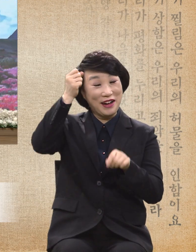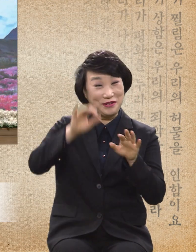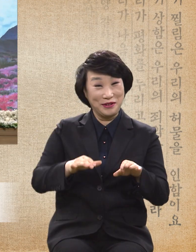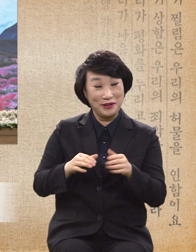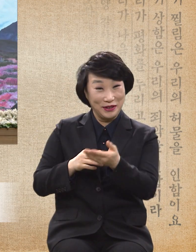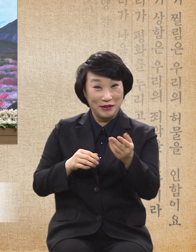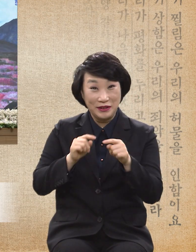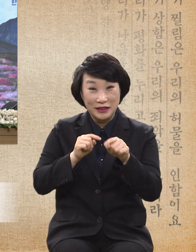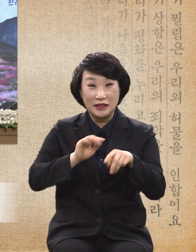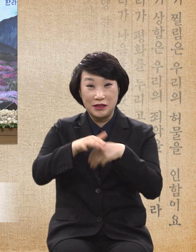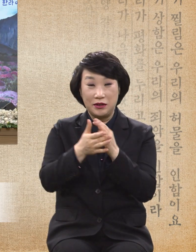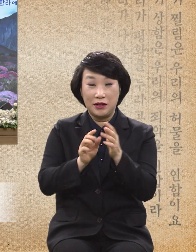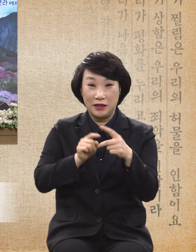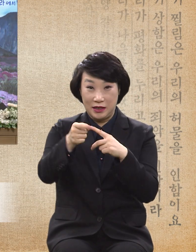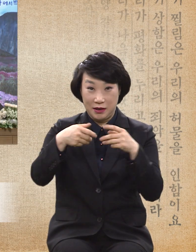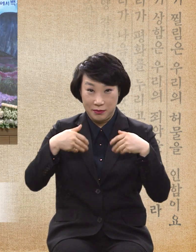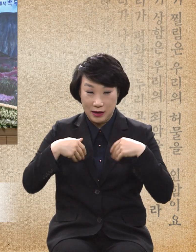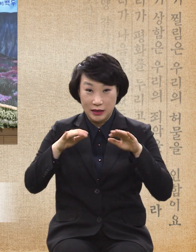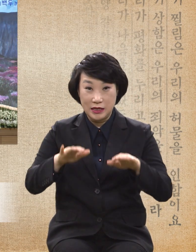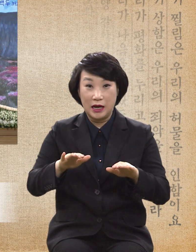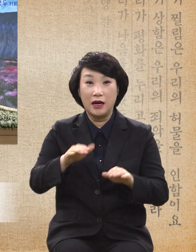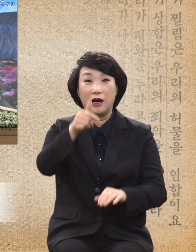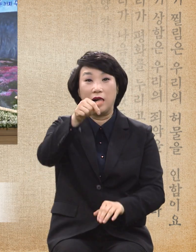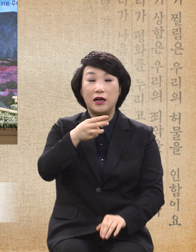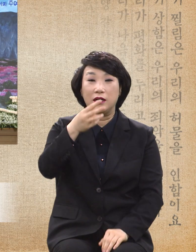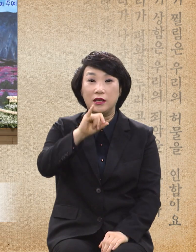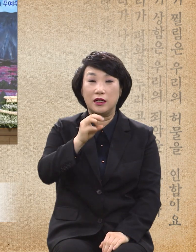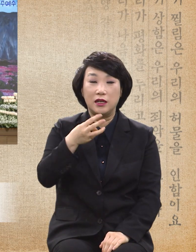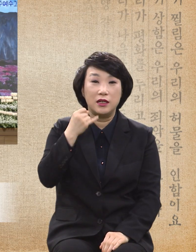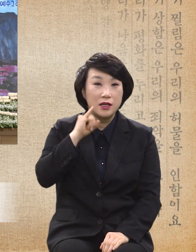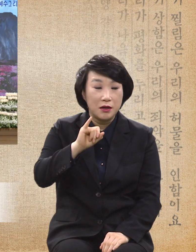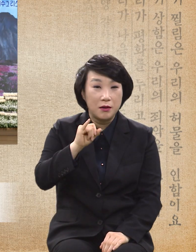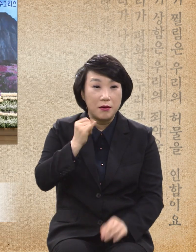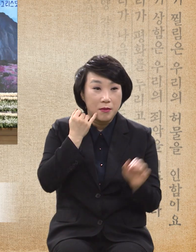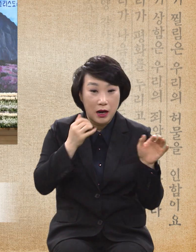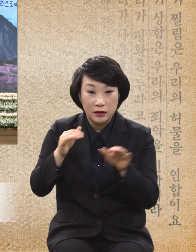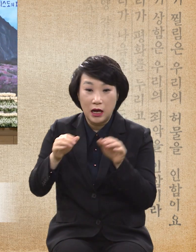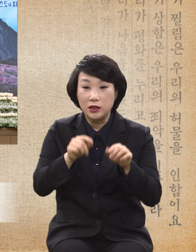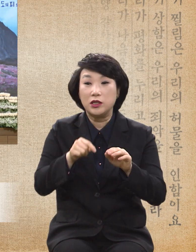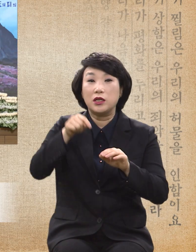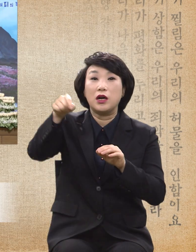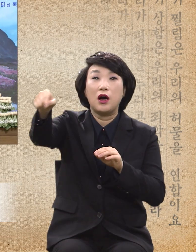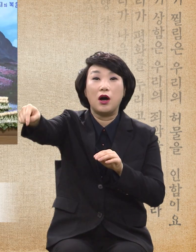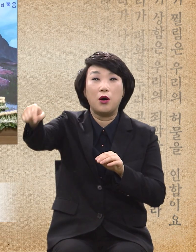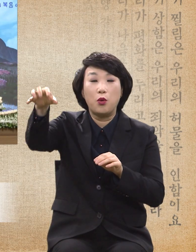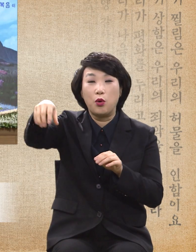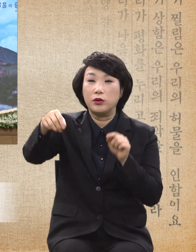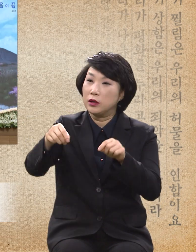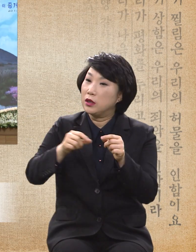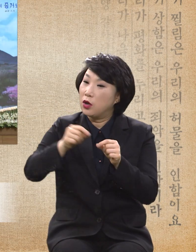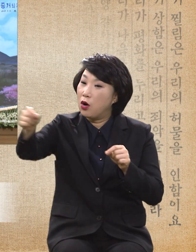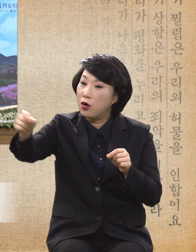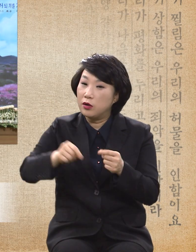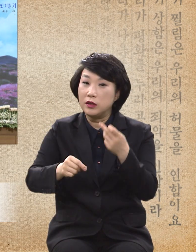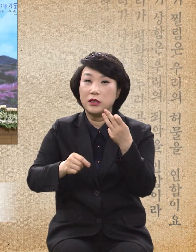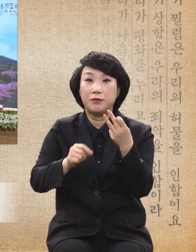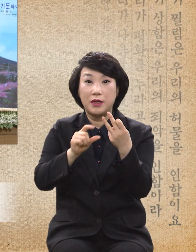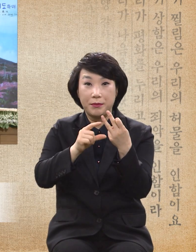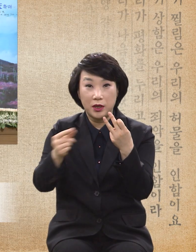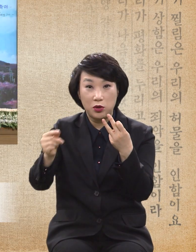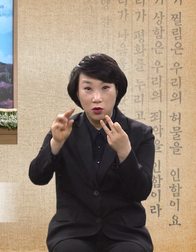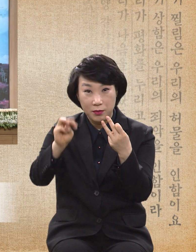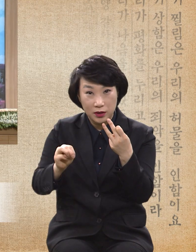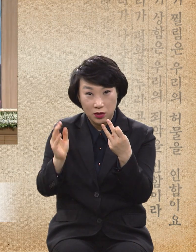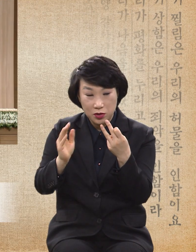지금 갈릴리 바다에서 건너가는 거리가 약 13km 정도 된 곳을